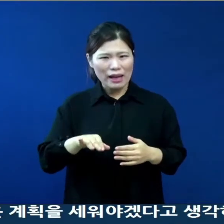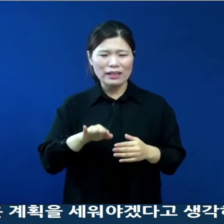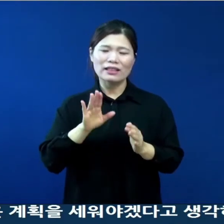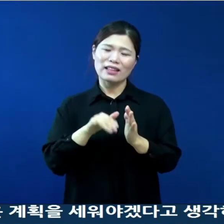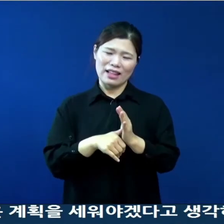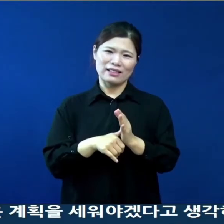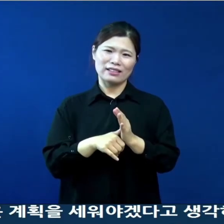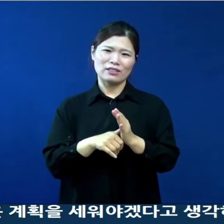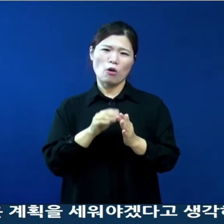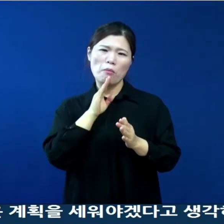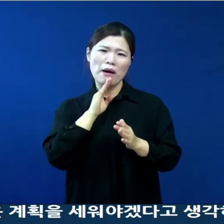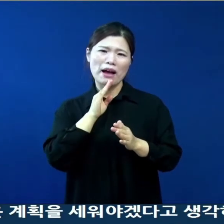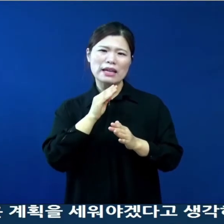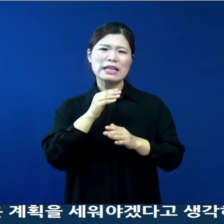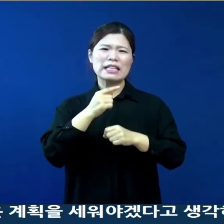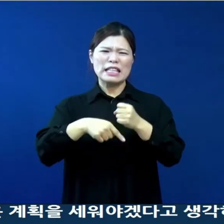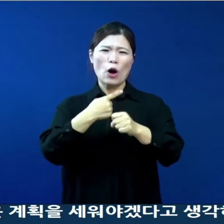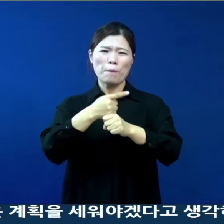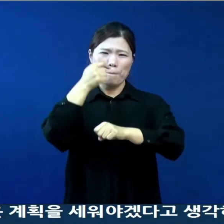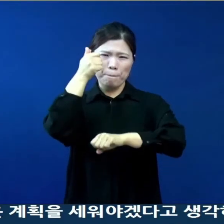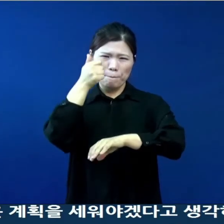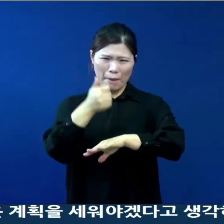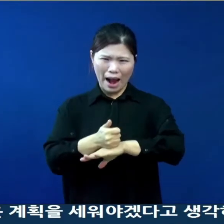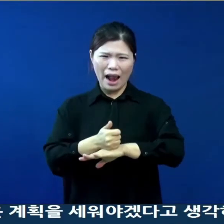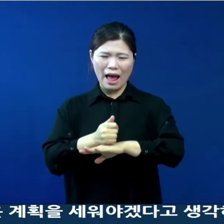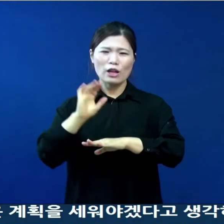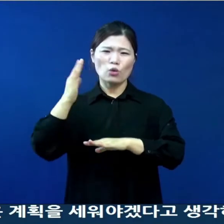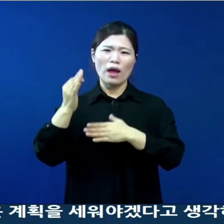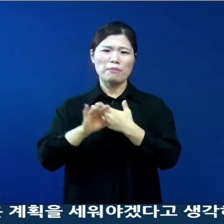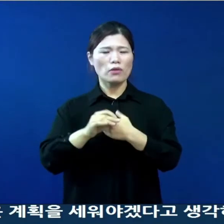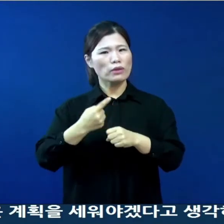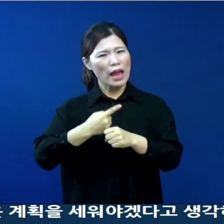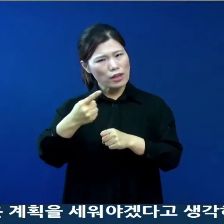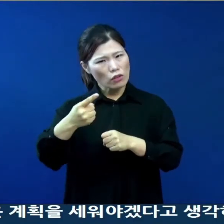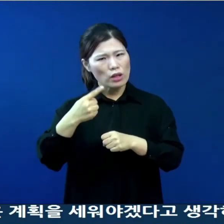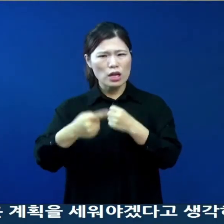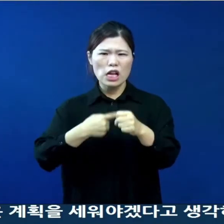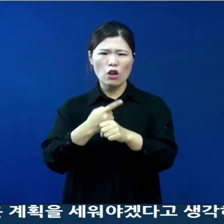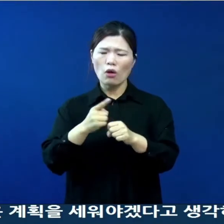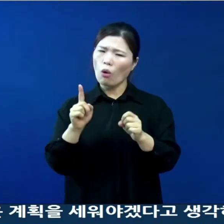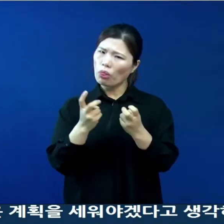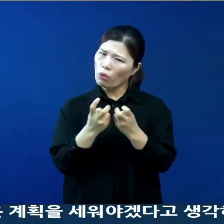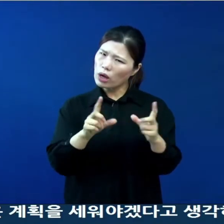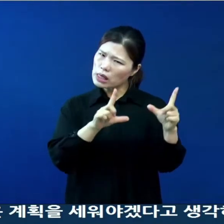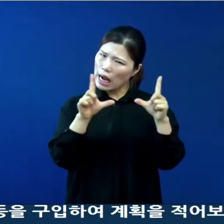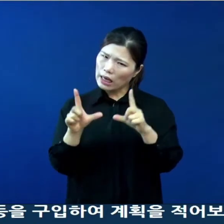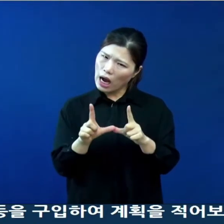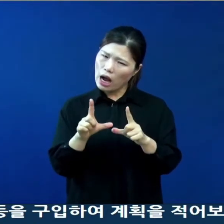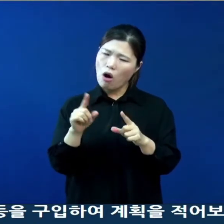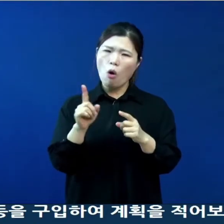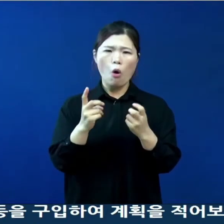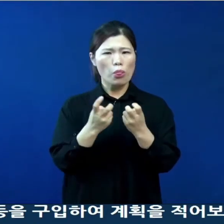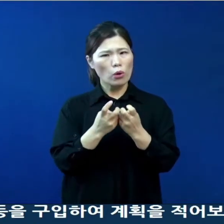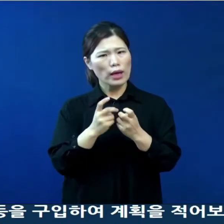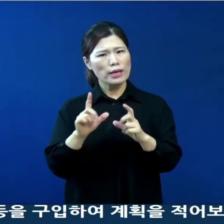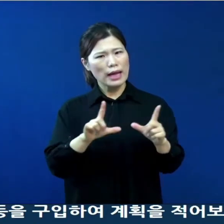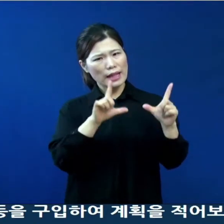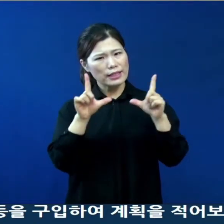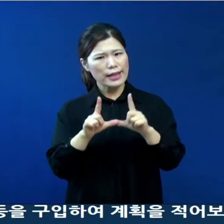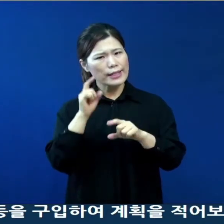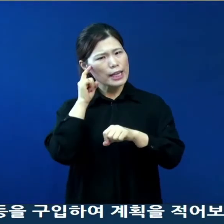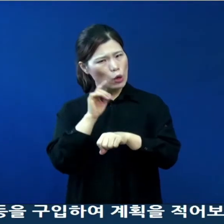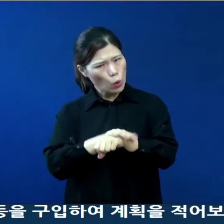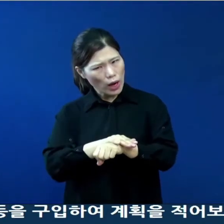연시가 되면 많은 사람들이 내년 한 해를 어떻게 계획할 것인가, 어떻게 사는 것이 지혜로운